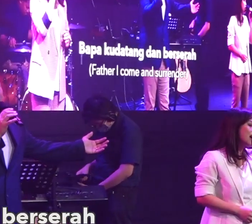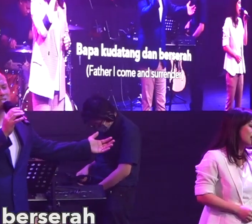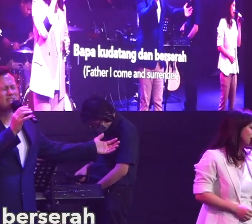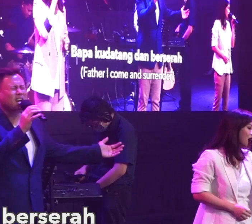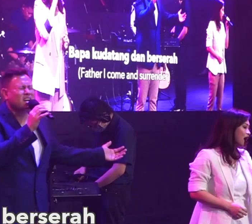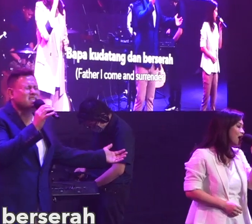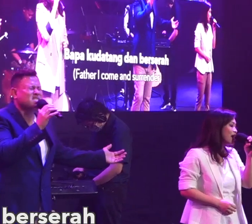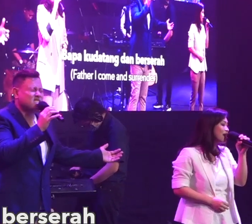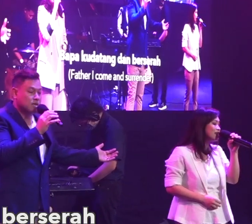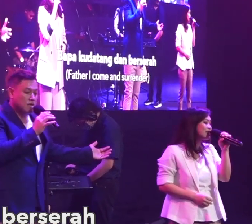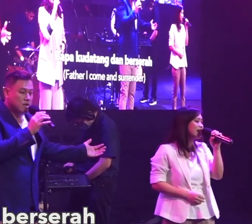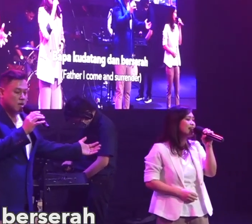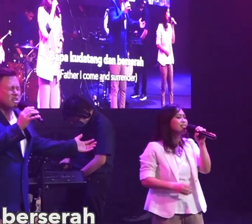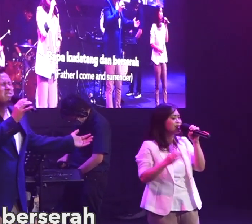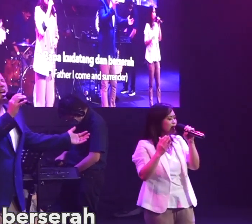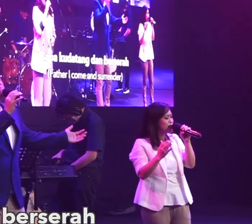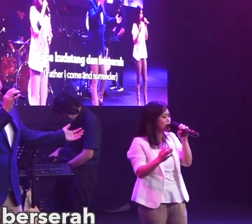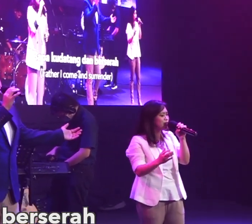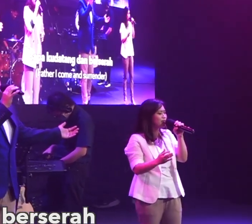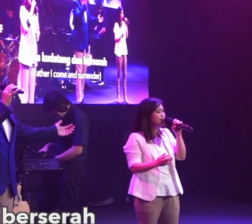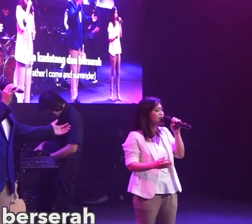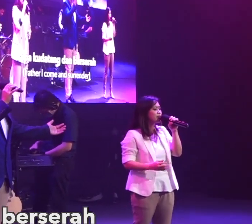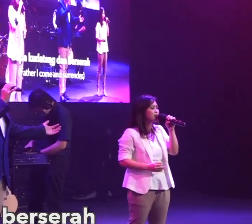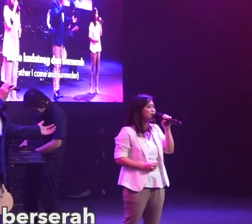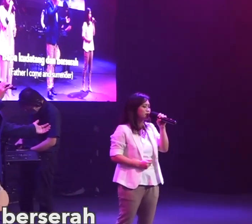Bapa-Ku datang dan